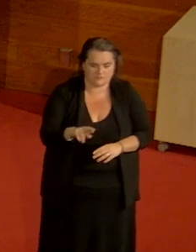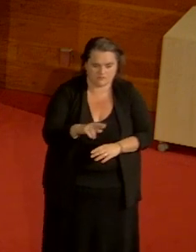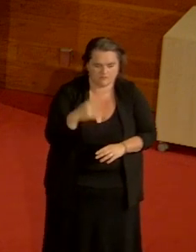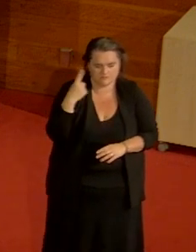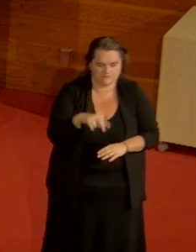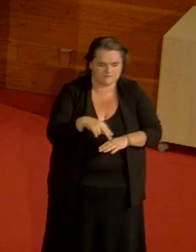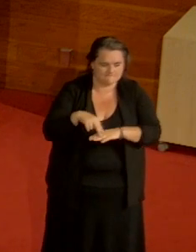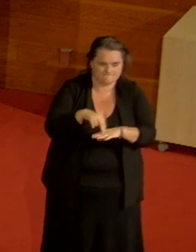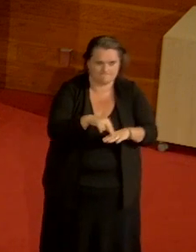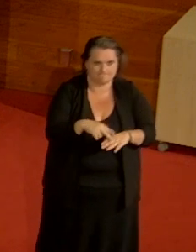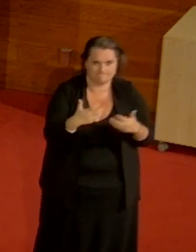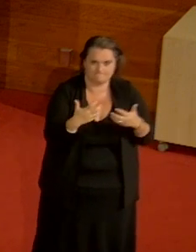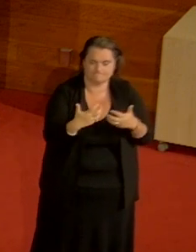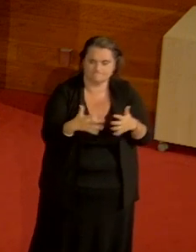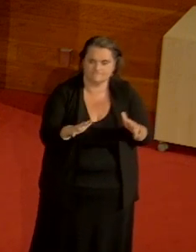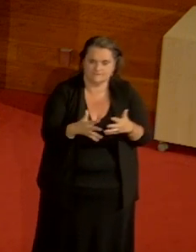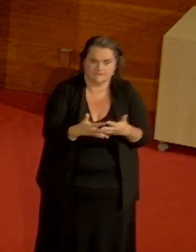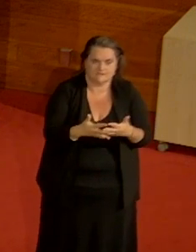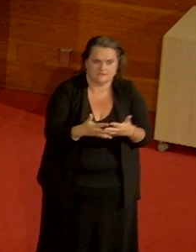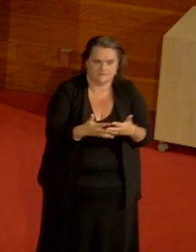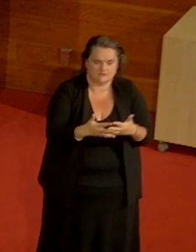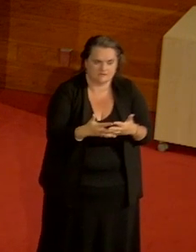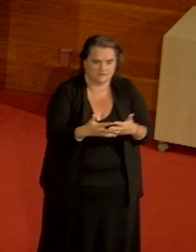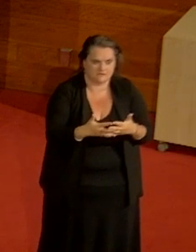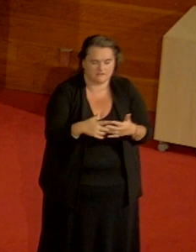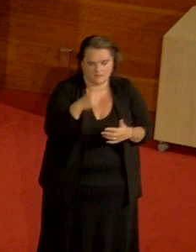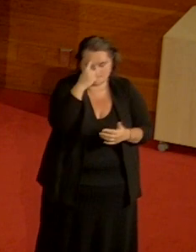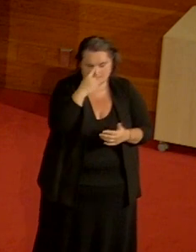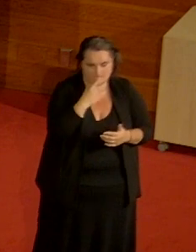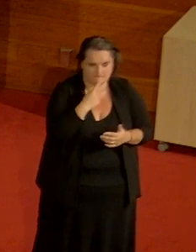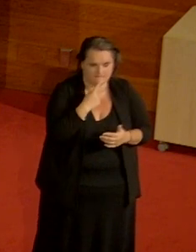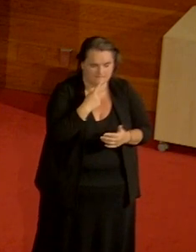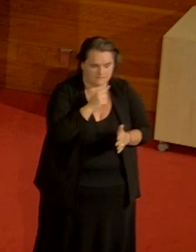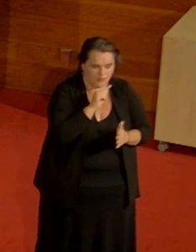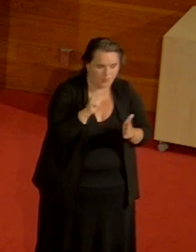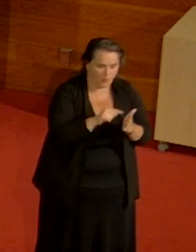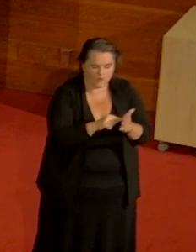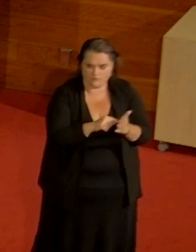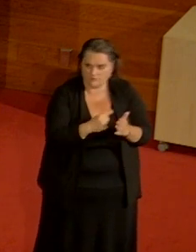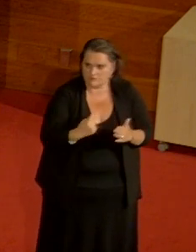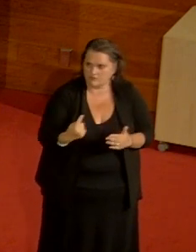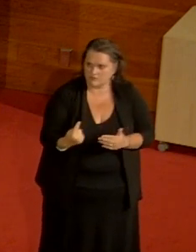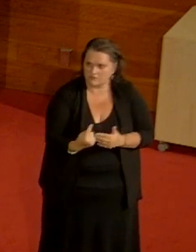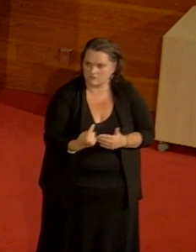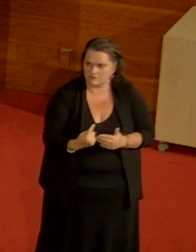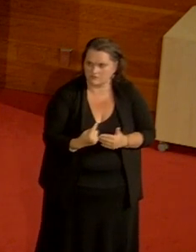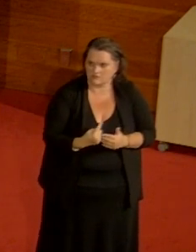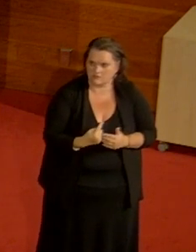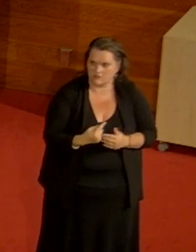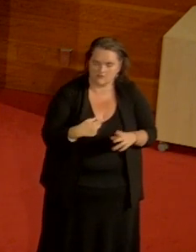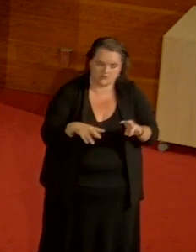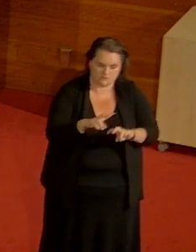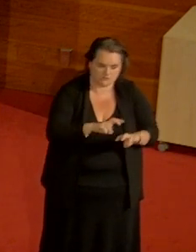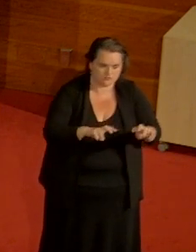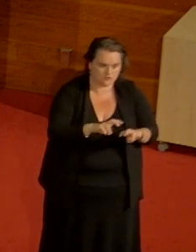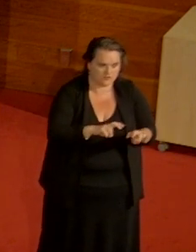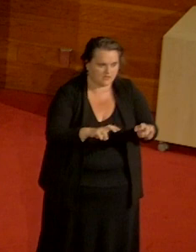este internet que hace de nosotros unos perfiles rápidos y que nos van condicionando en nuestras búsquedas o